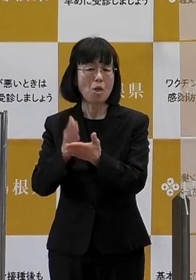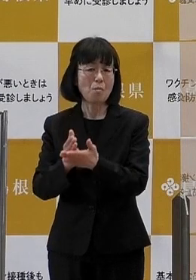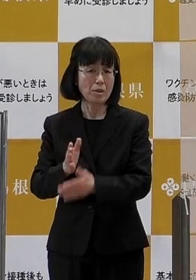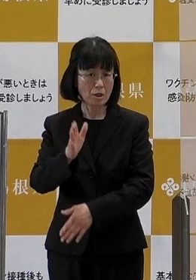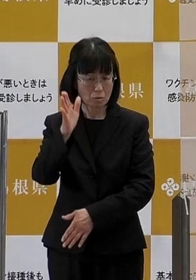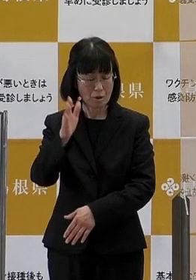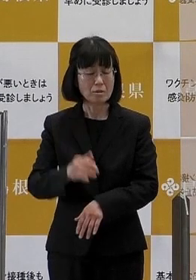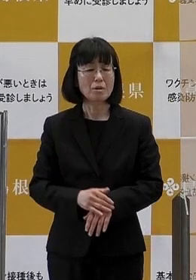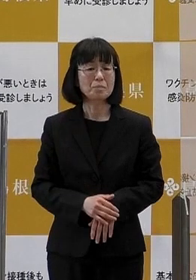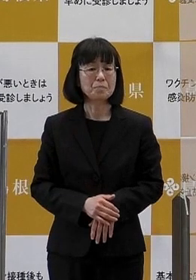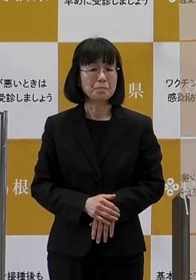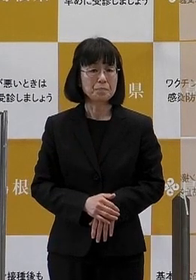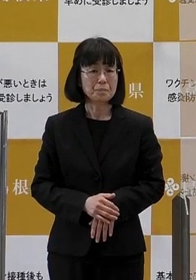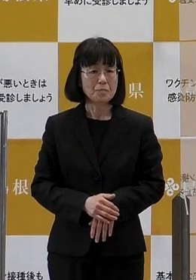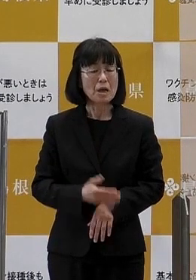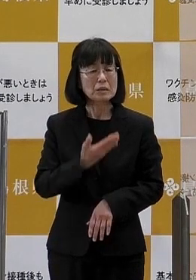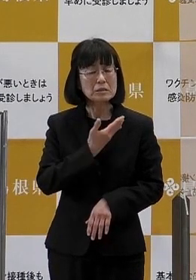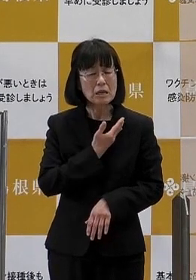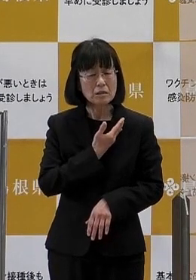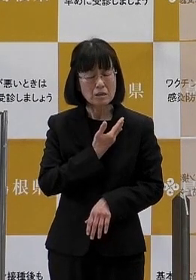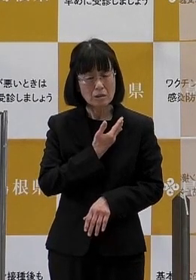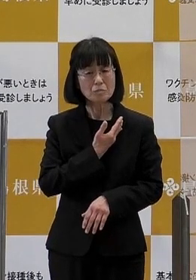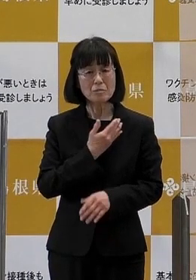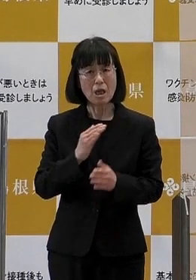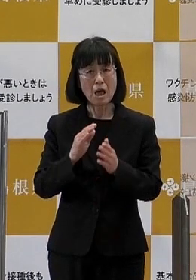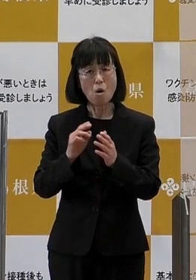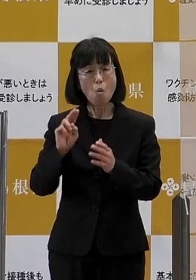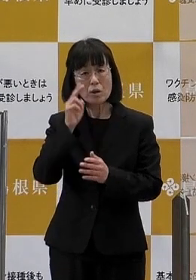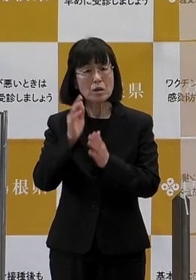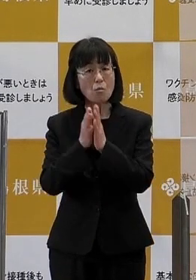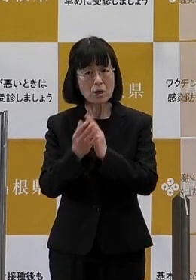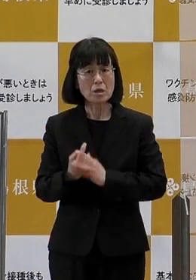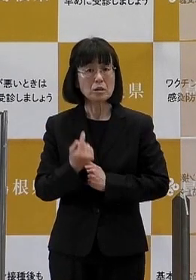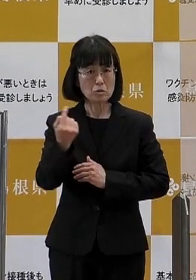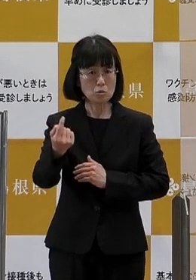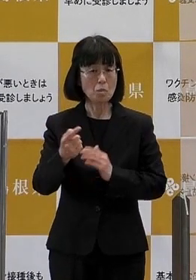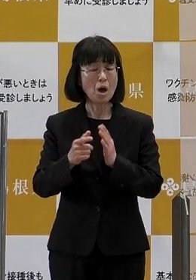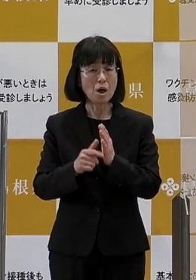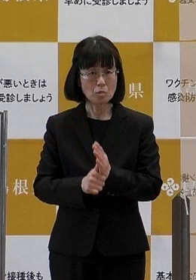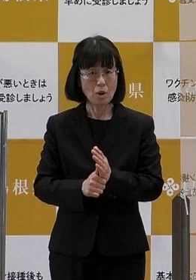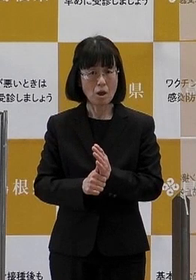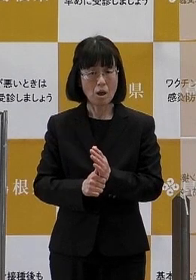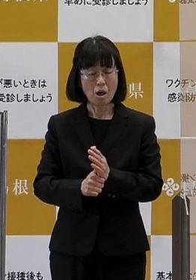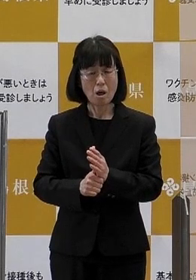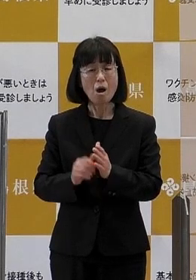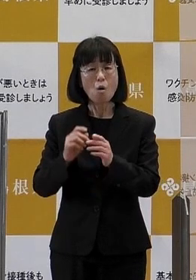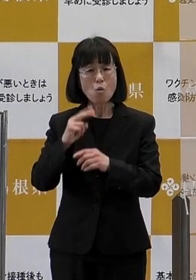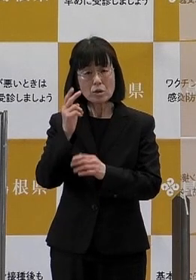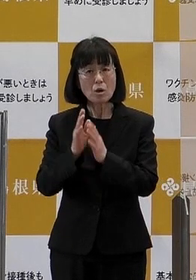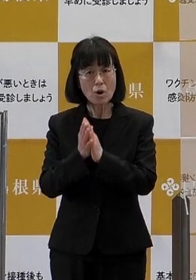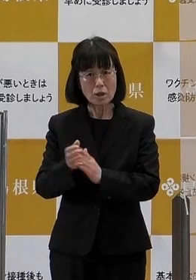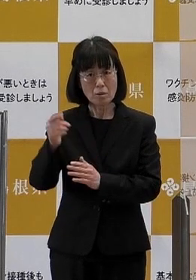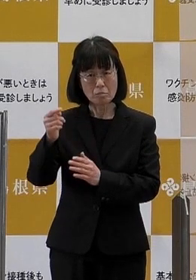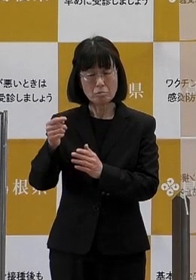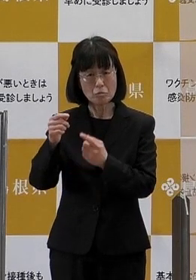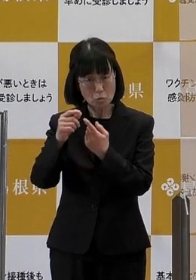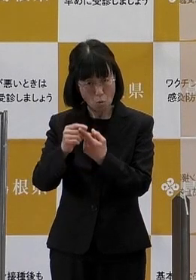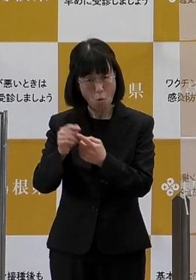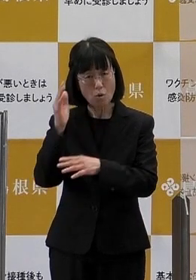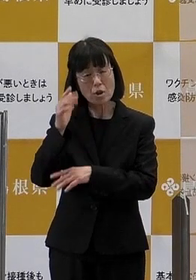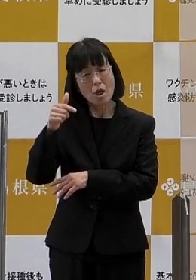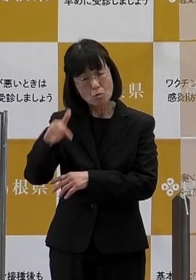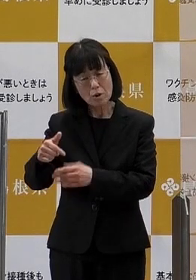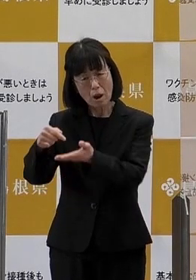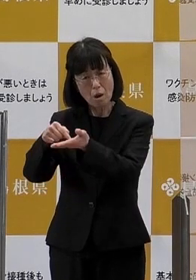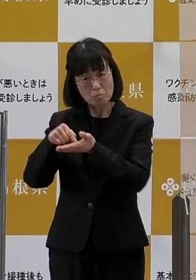またやむを得ず沖縄県を訪問される場合には沖縄県と政府から要請がございましたので事前に